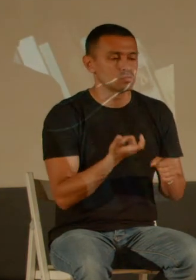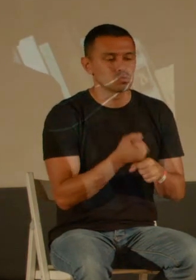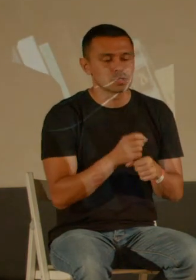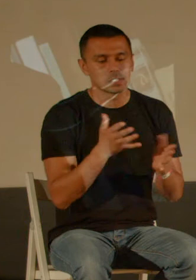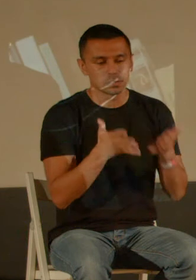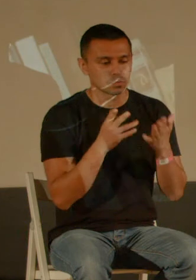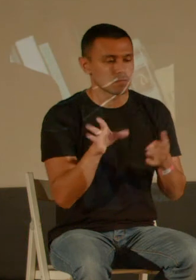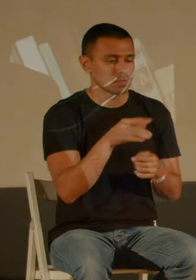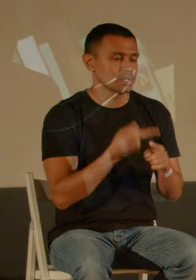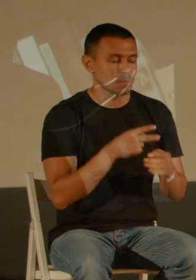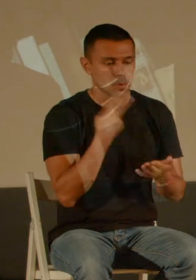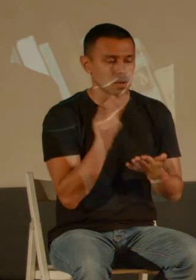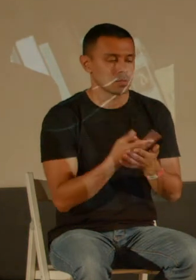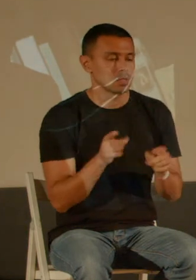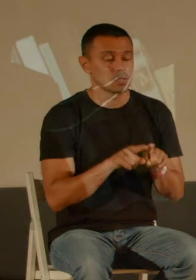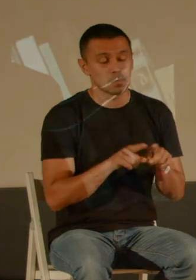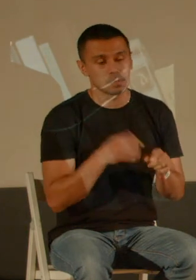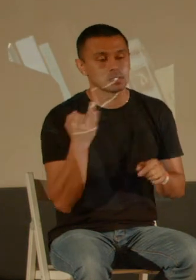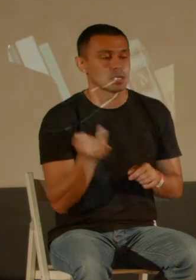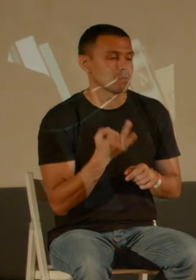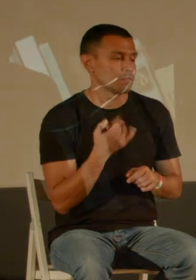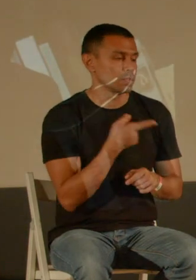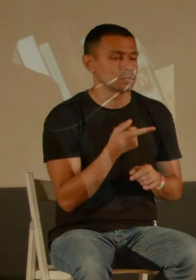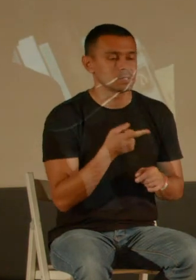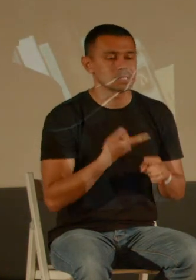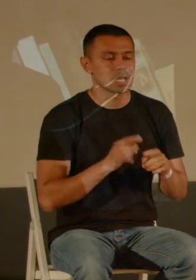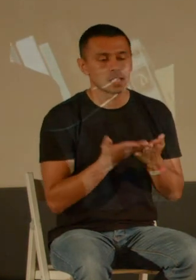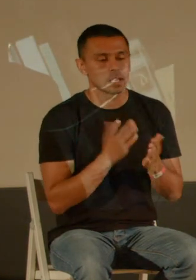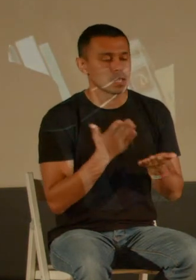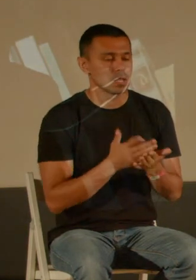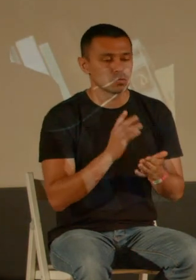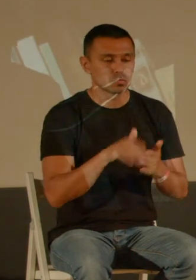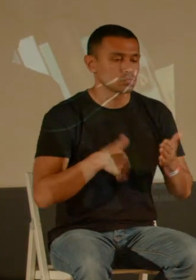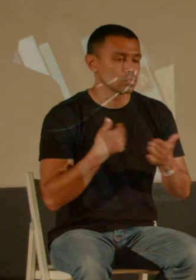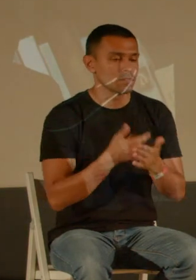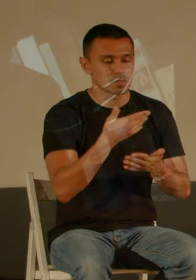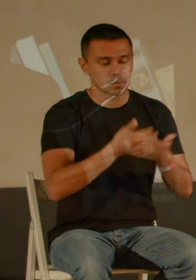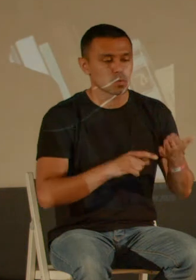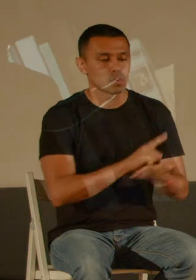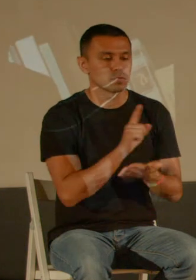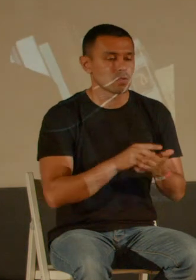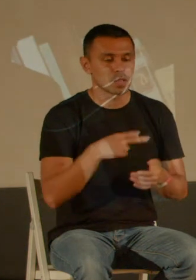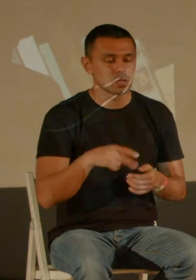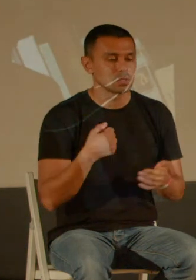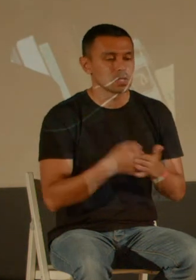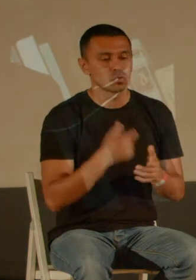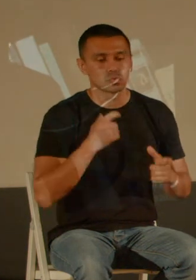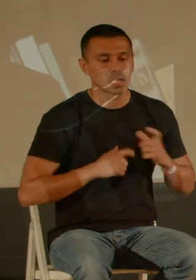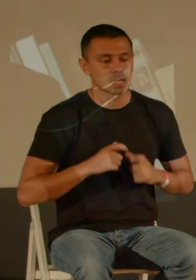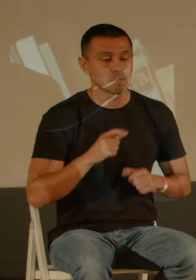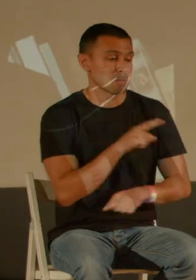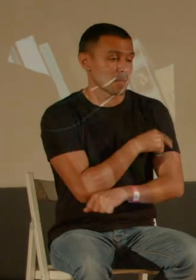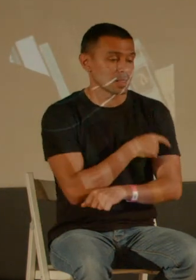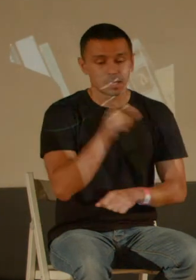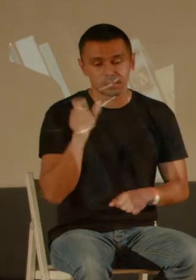чітко їх показує. І це так само цікаво. Якби. Вона, до речі, ця книга є досі в списку обов'язкової літератури для студентів-медиків,